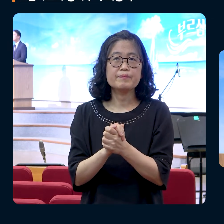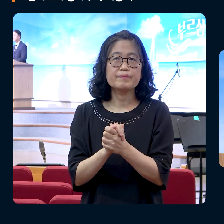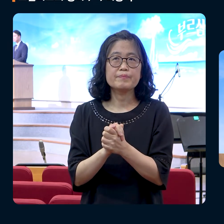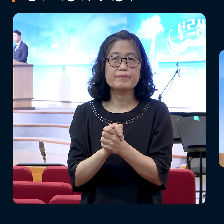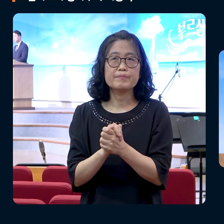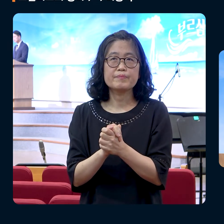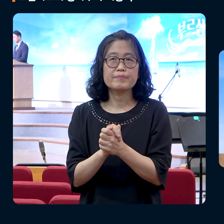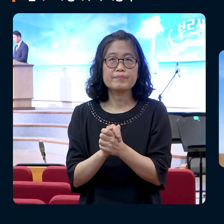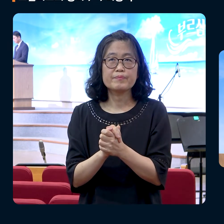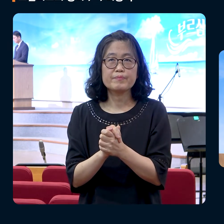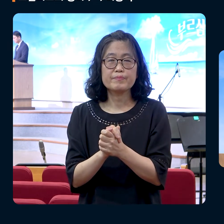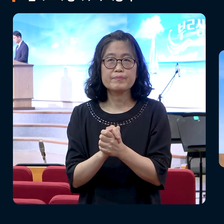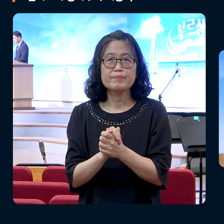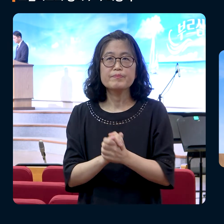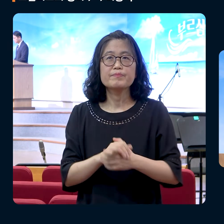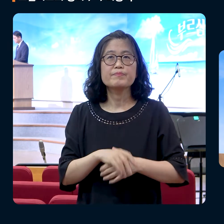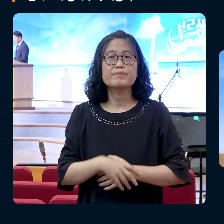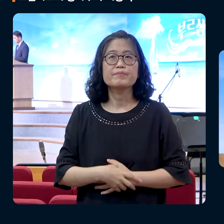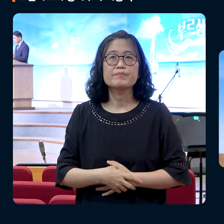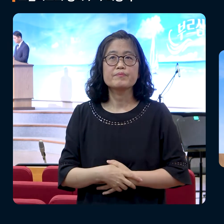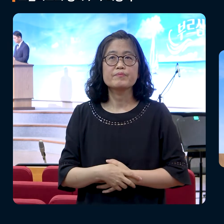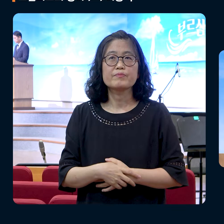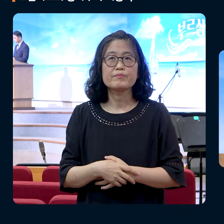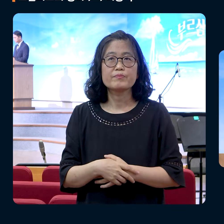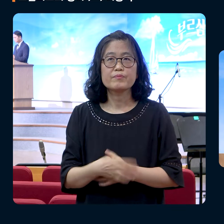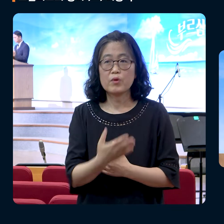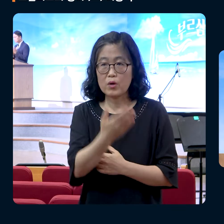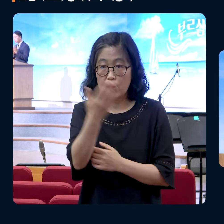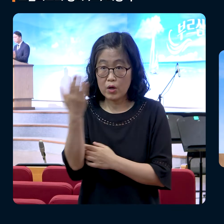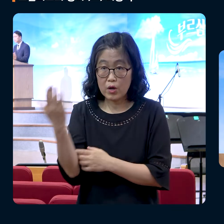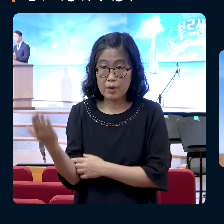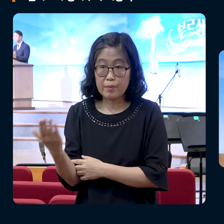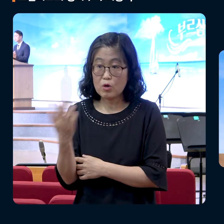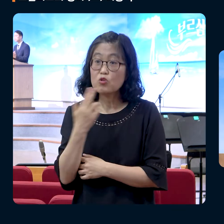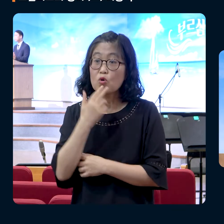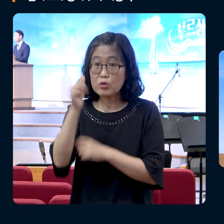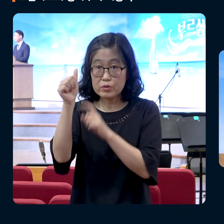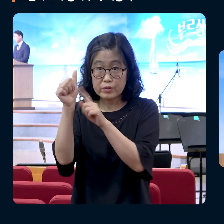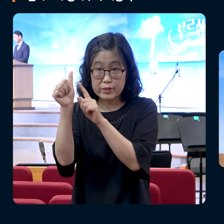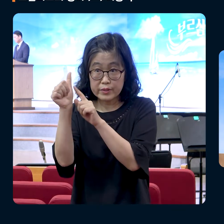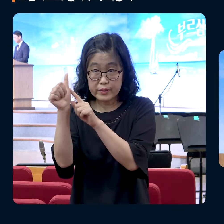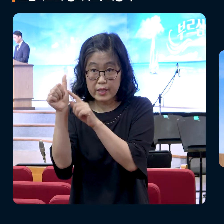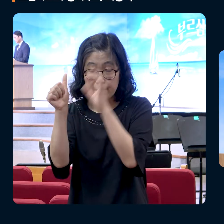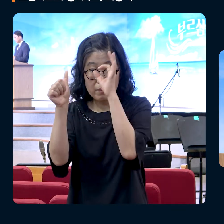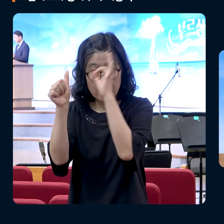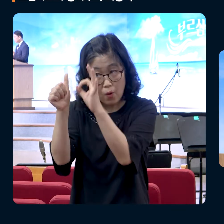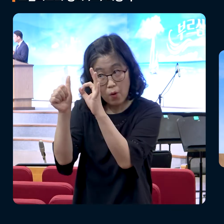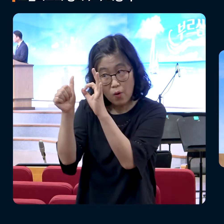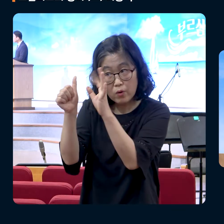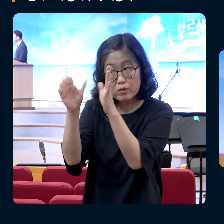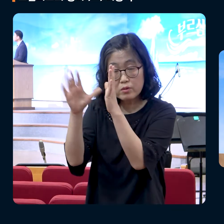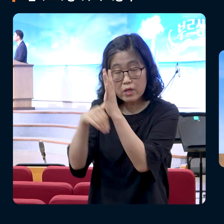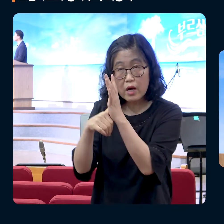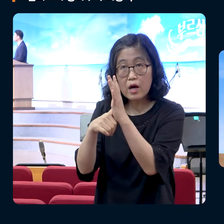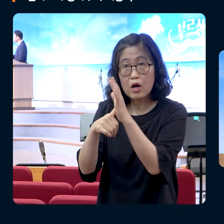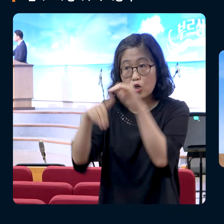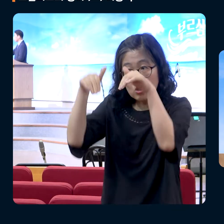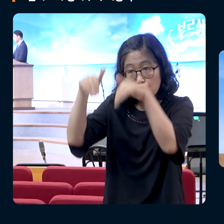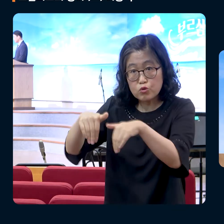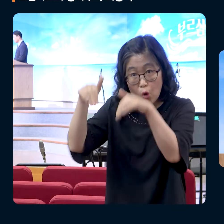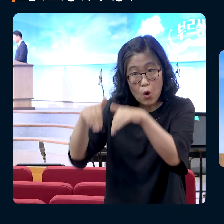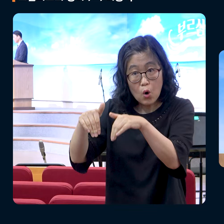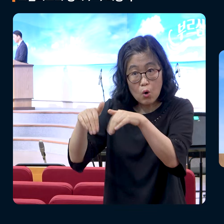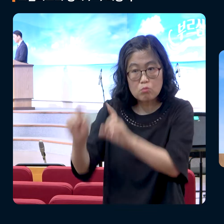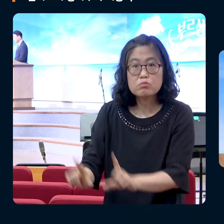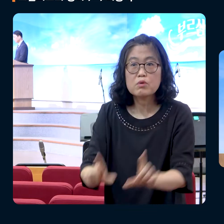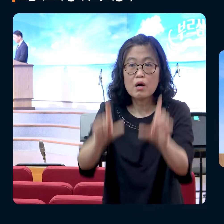것이겠습니까? 그렇지 않겠지요. 여러분, 요셉을 그들이 보니 저렇게 종으로 끌려와서 종으로